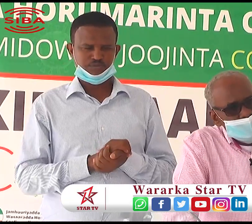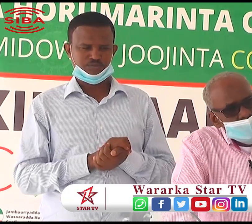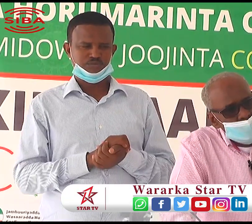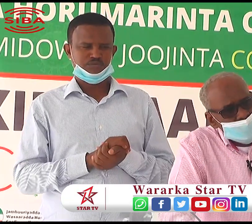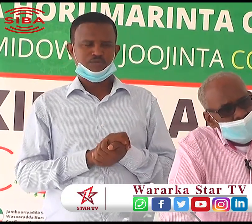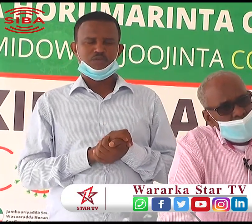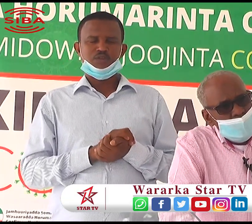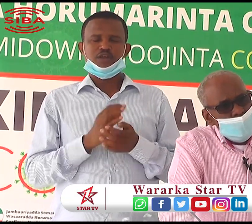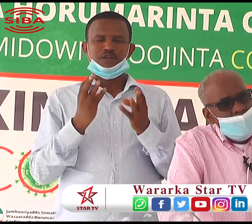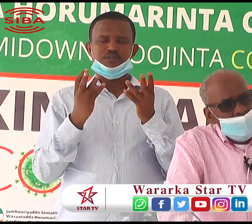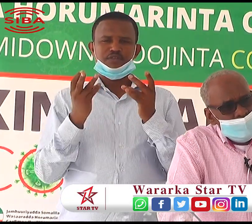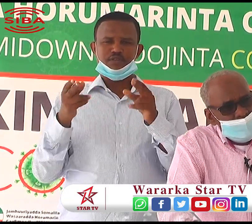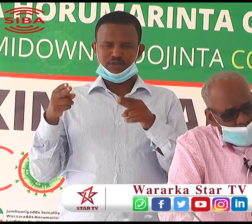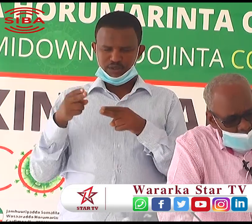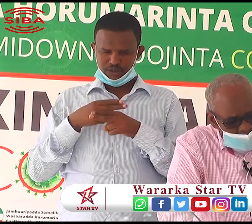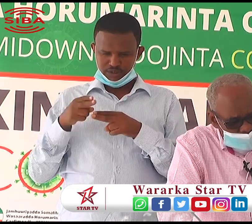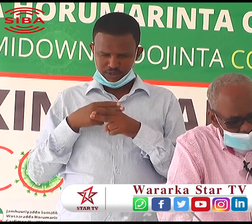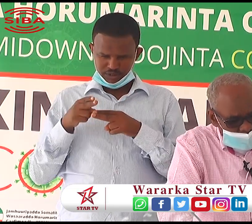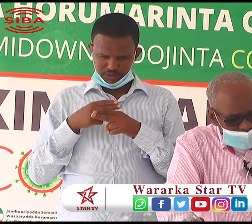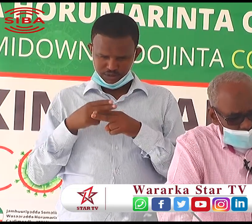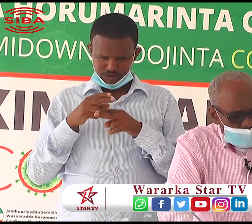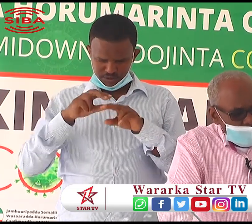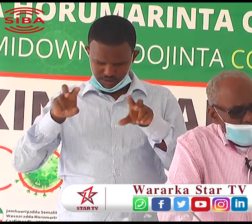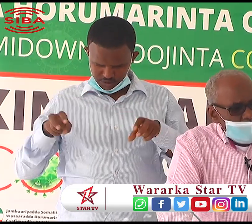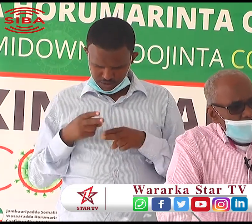tirada karantiinka ku jirta waa 16 qof